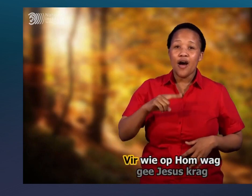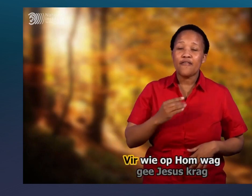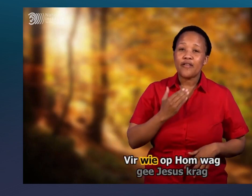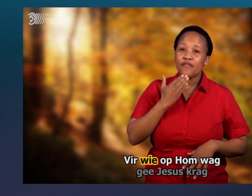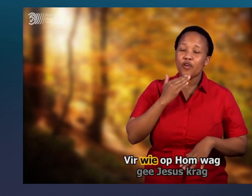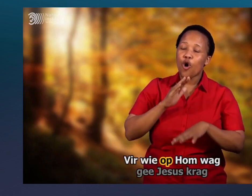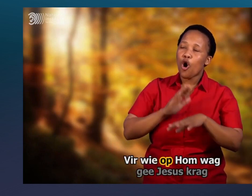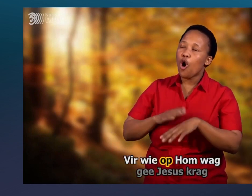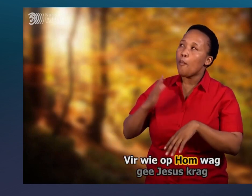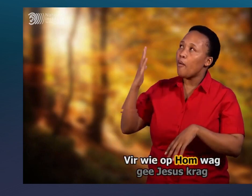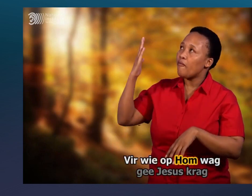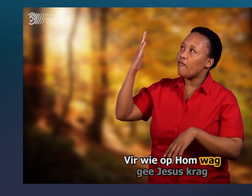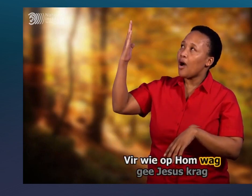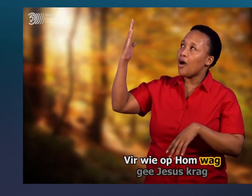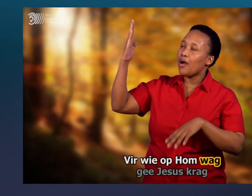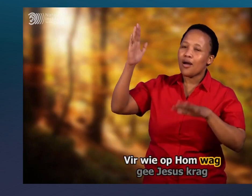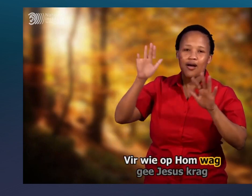vir wie op hom wag.